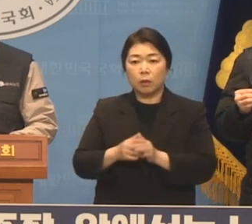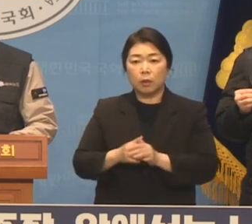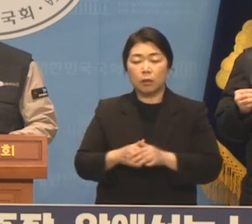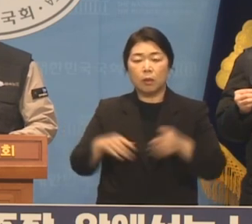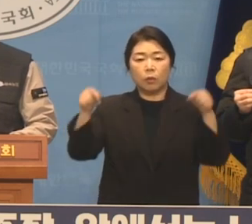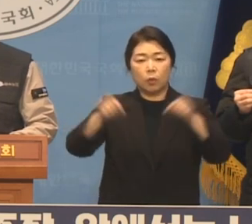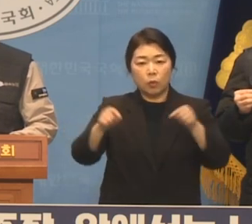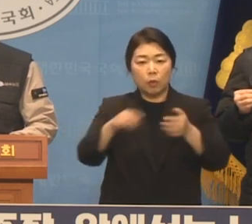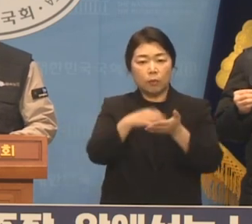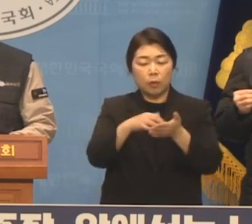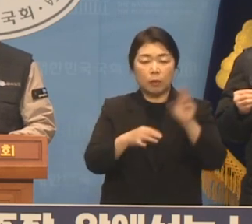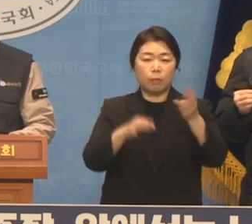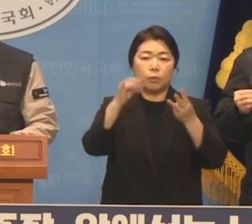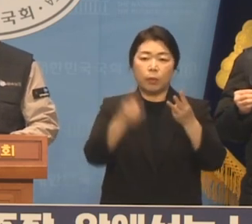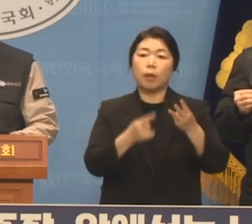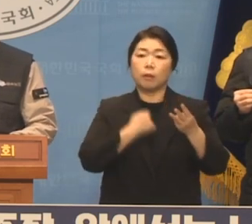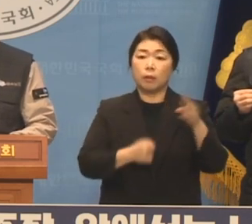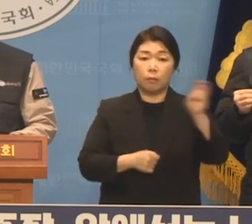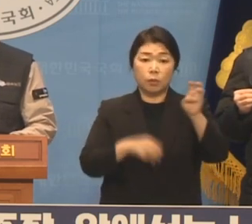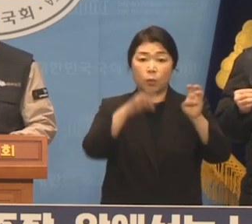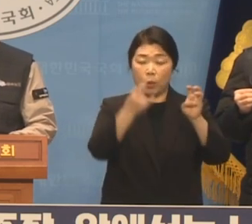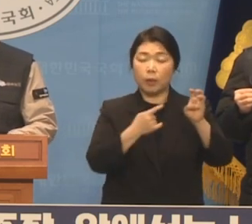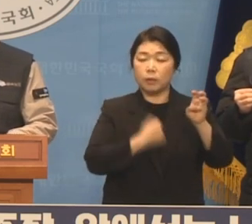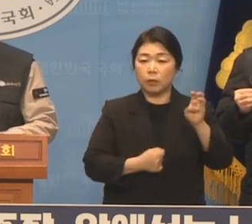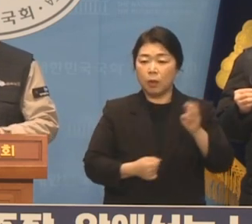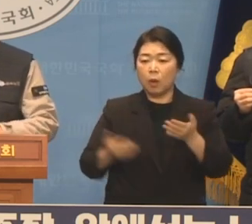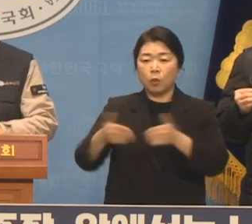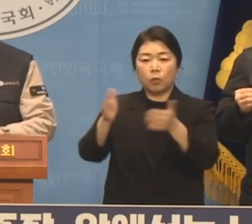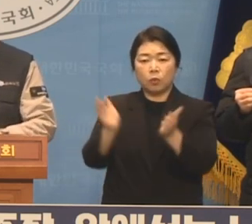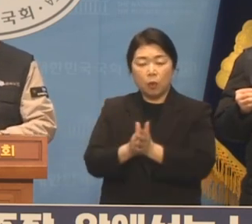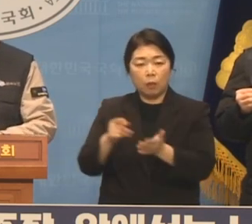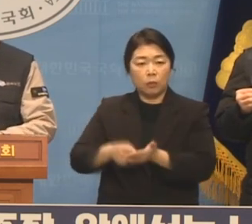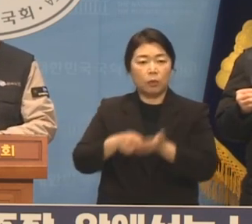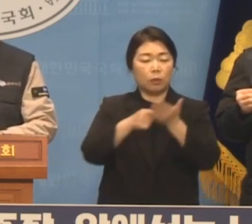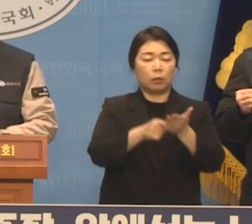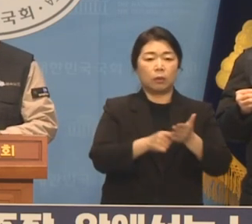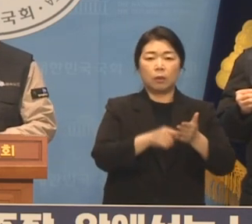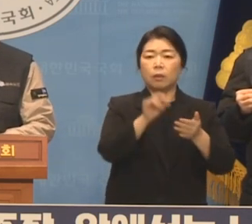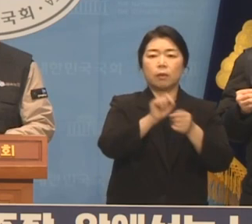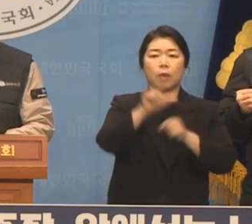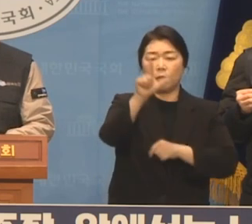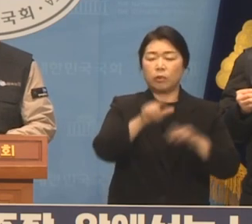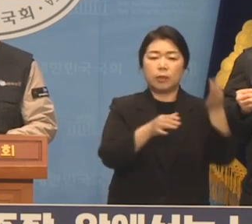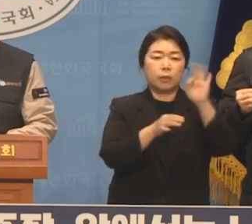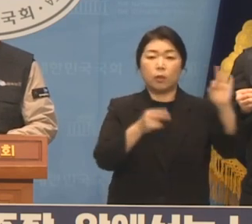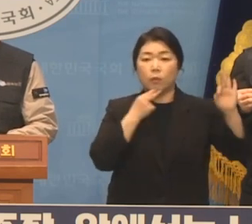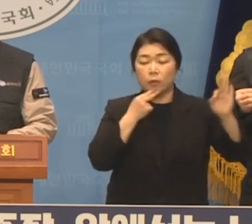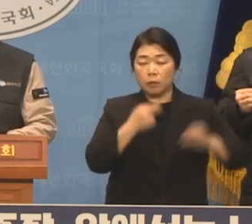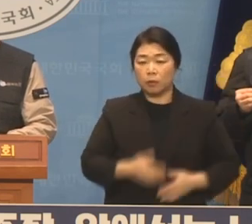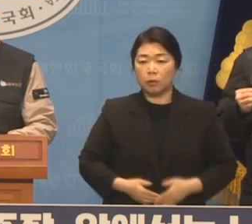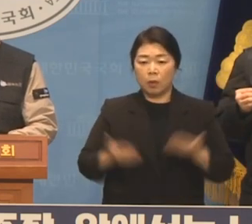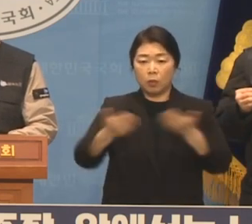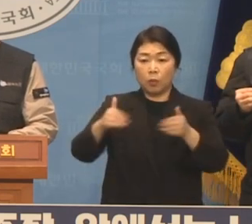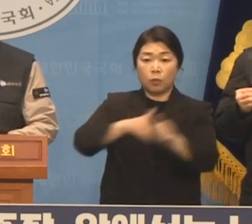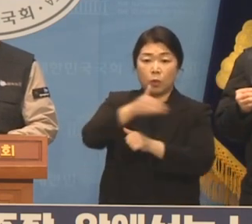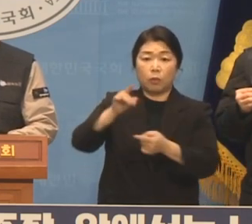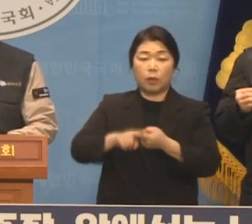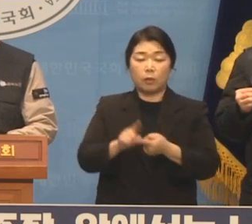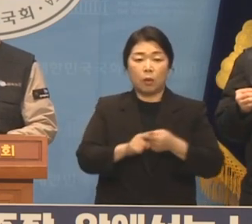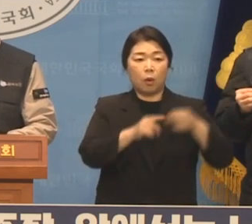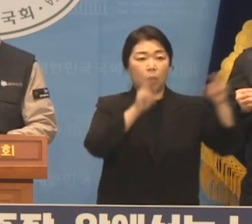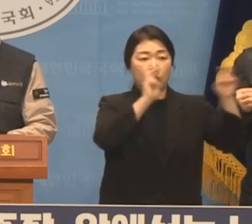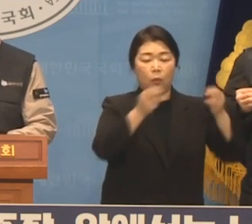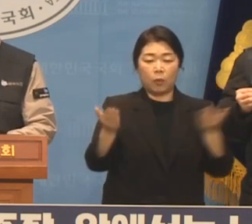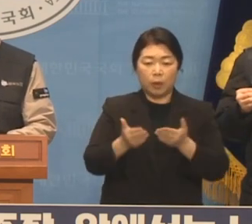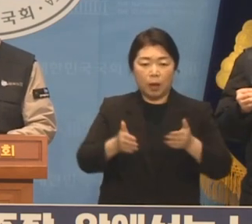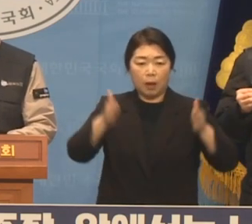교섭을 진행하였습니다. 노동자의 요구를 대부분 수용하지 않고 있습니다. 노동 조건에 대한 노사 간